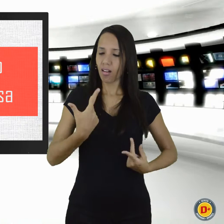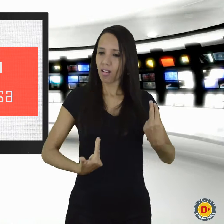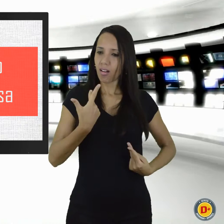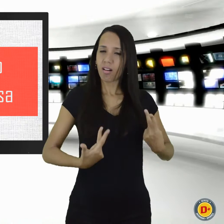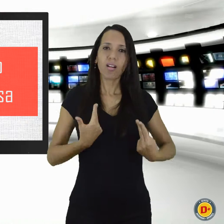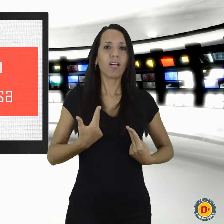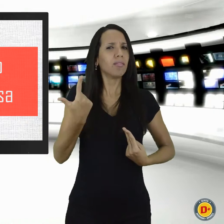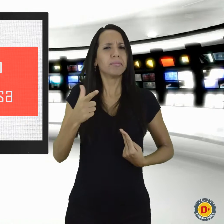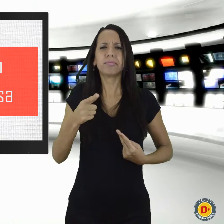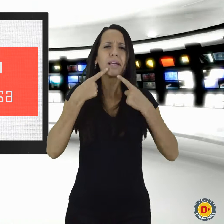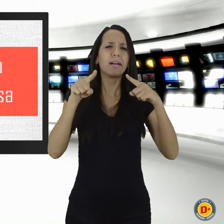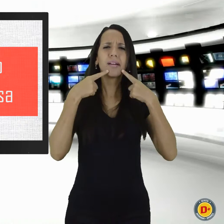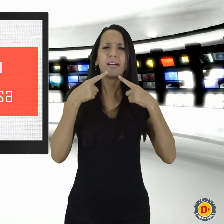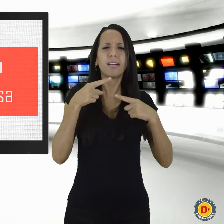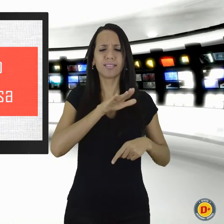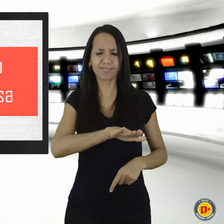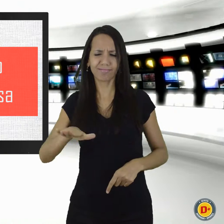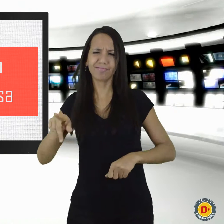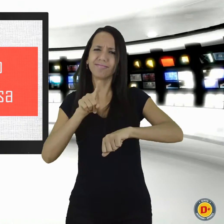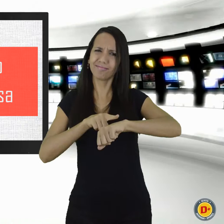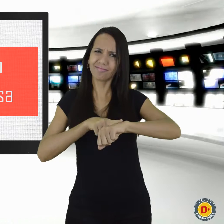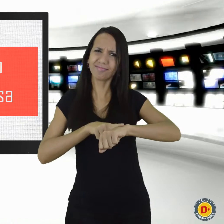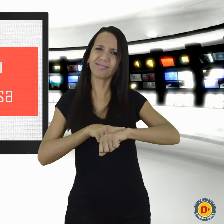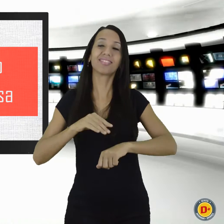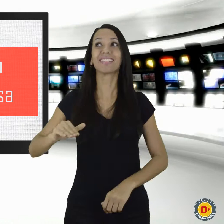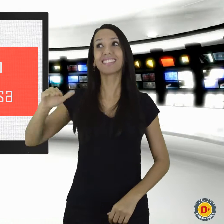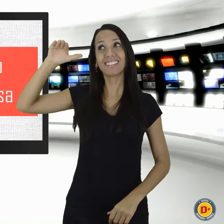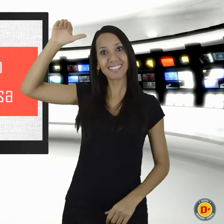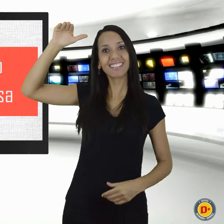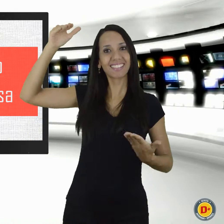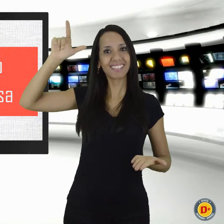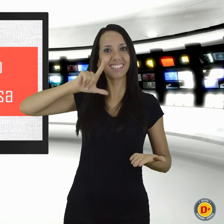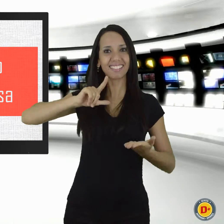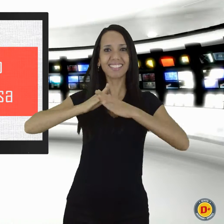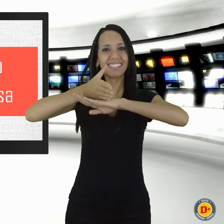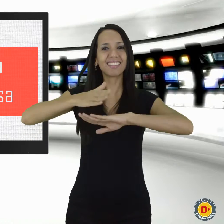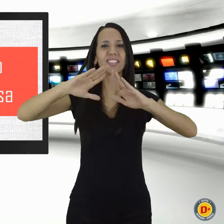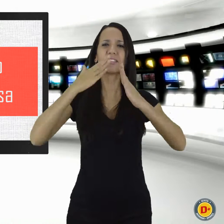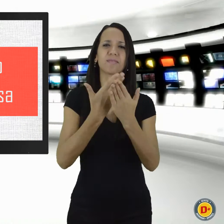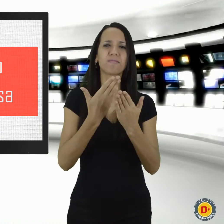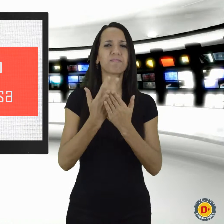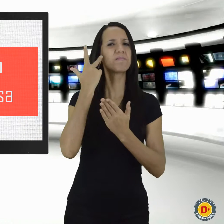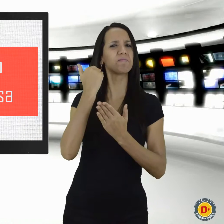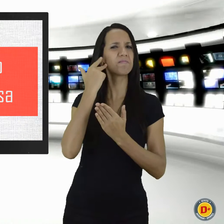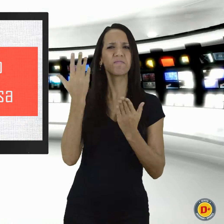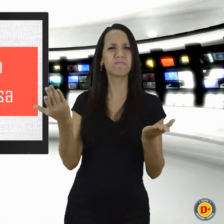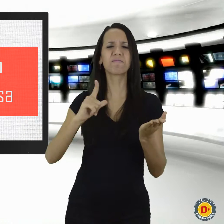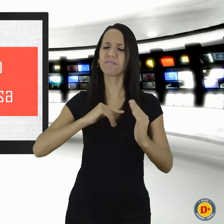tenho o que reclamar da infância. Na adolescência, no entanto, ao entrar numa escola comum, viveu um processo de